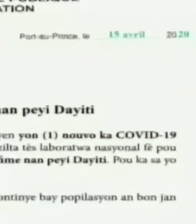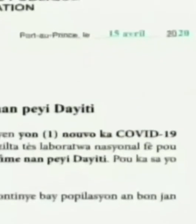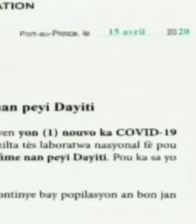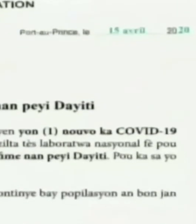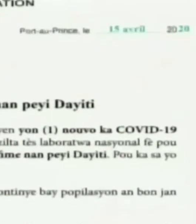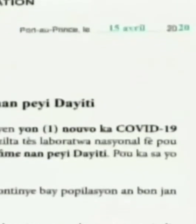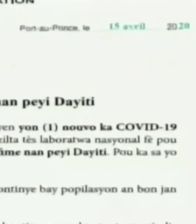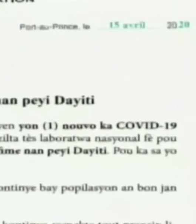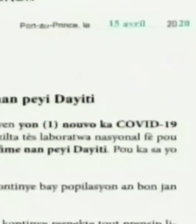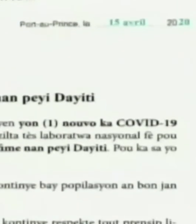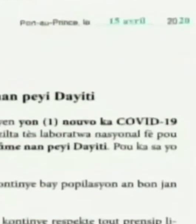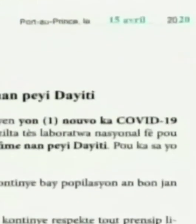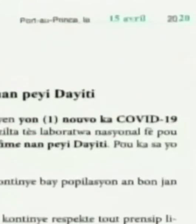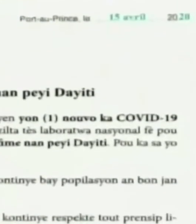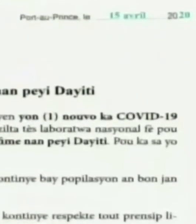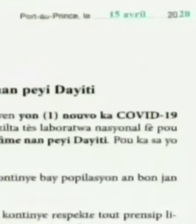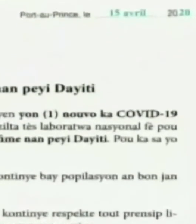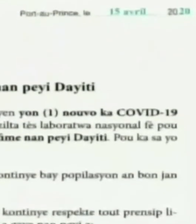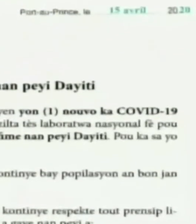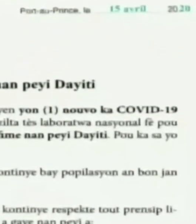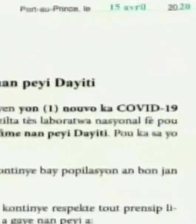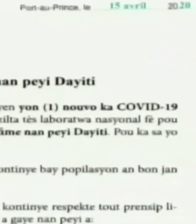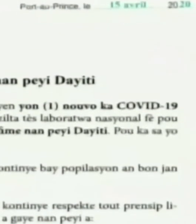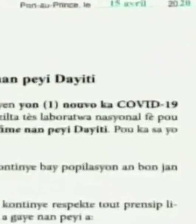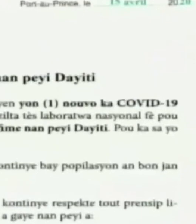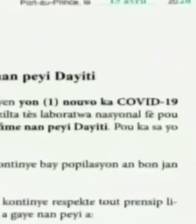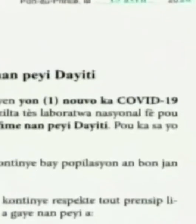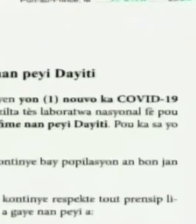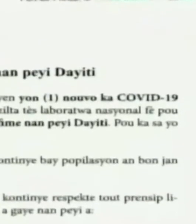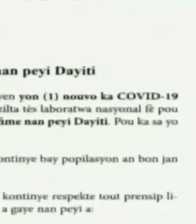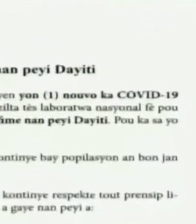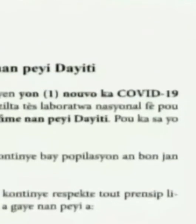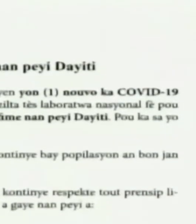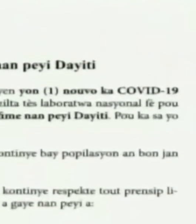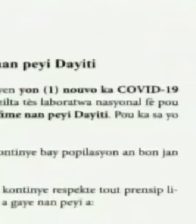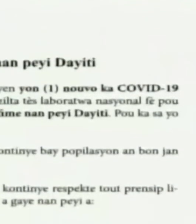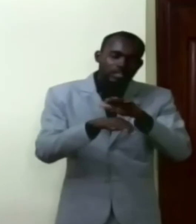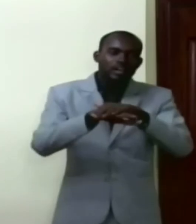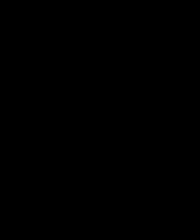passons agréable journée tout le monde, une agréable soirée si c'est matin. Bon matinée.